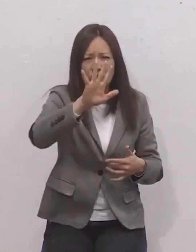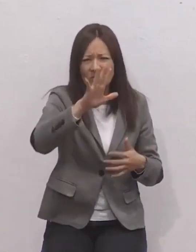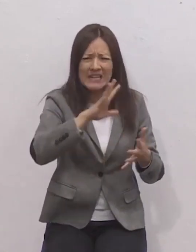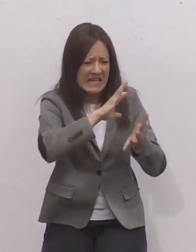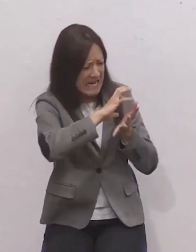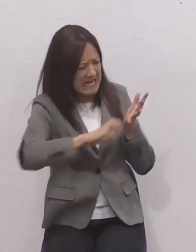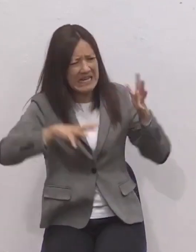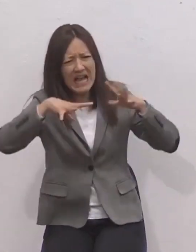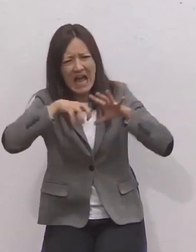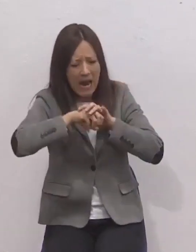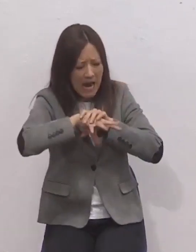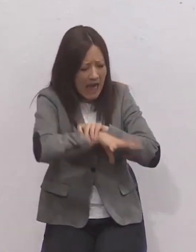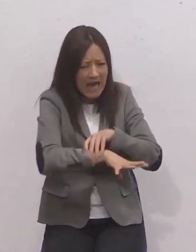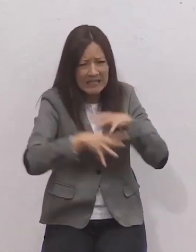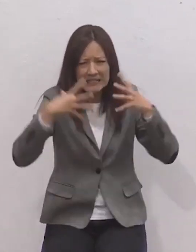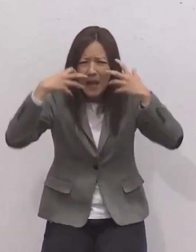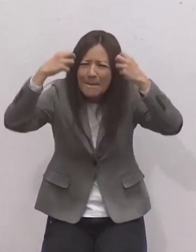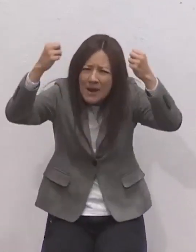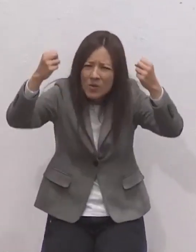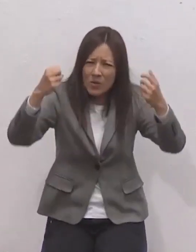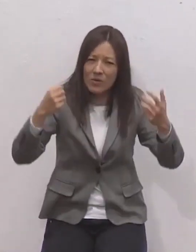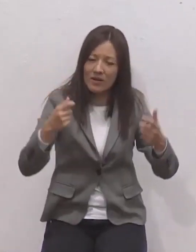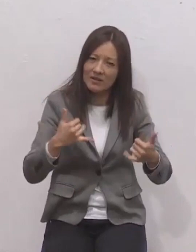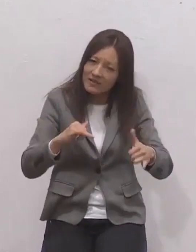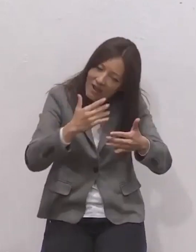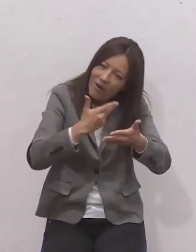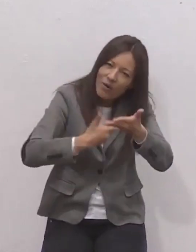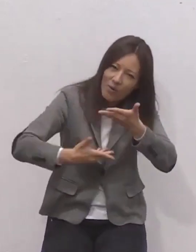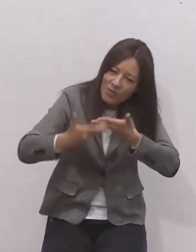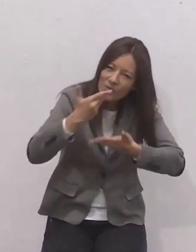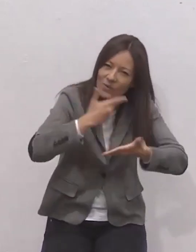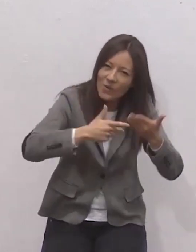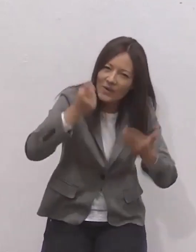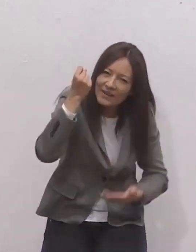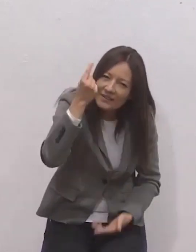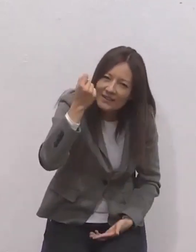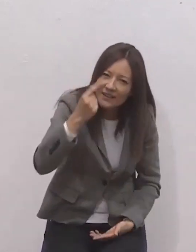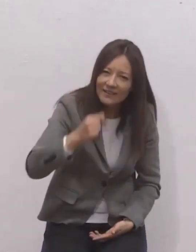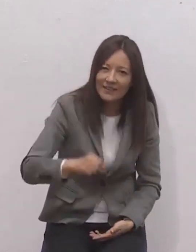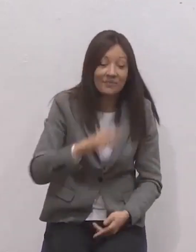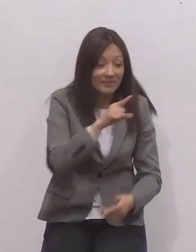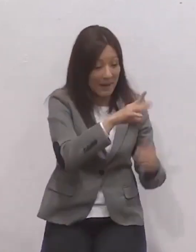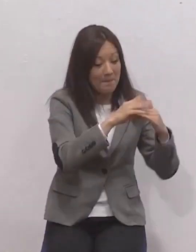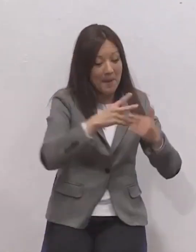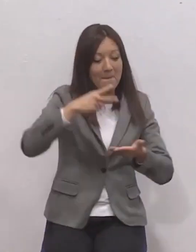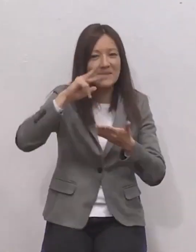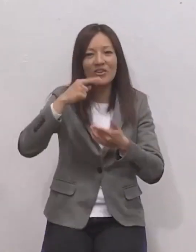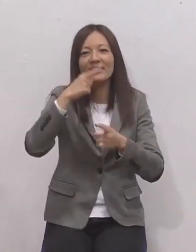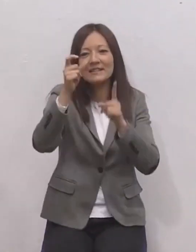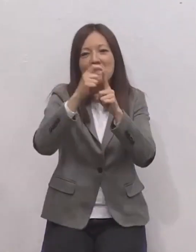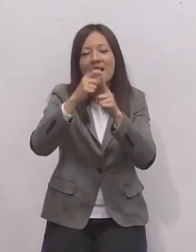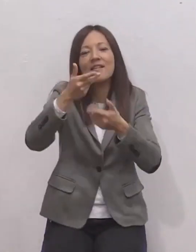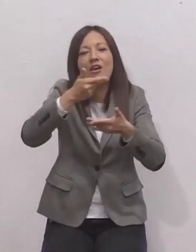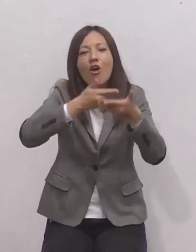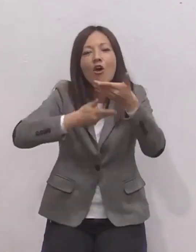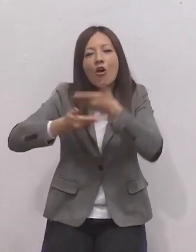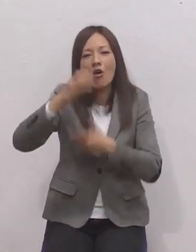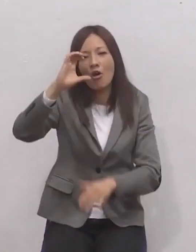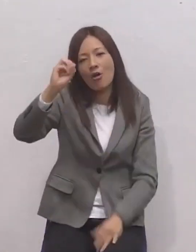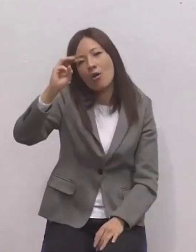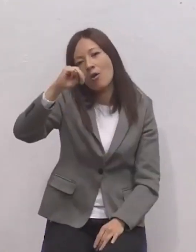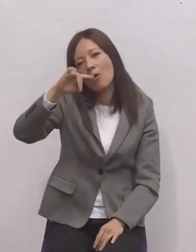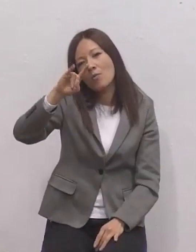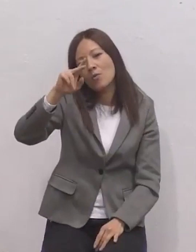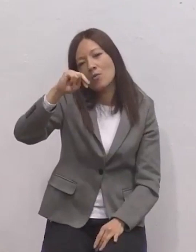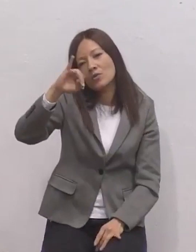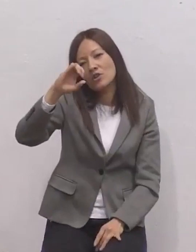quiten toda raíz de amargura. Hagamos la comunión. ¿Entiende por qué le dicen a la Santa Cena la comunión? ¿Entiende por qué le dicen la